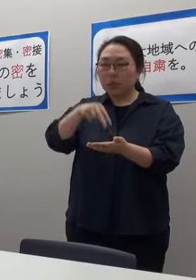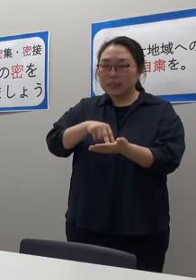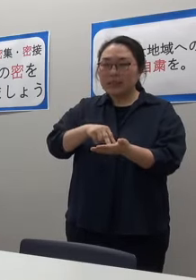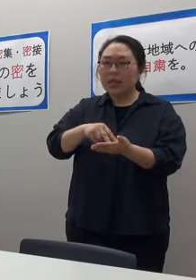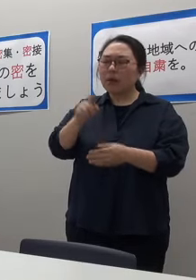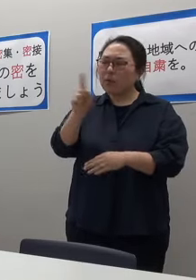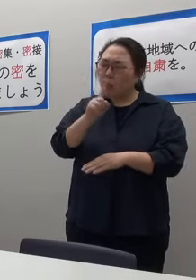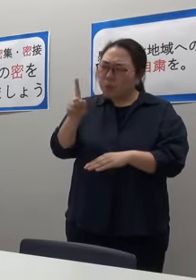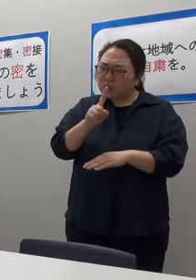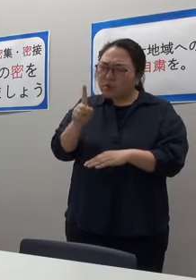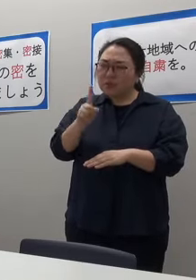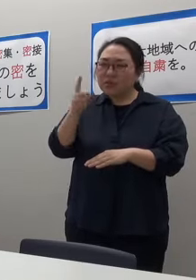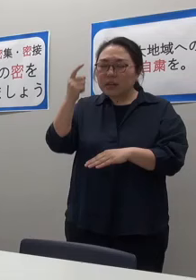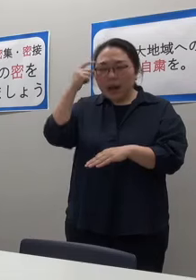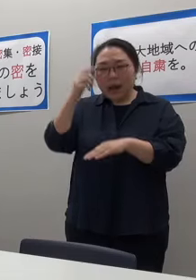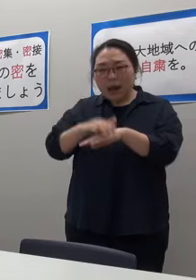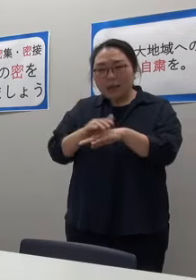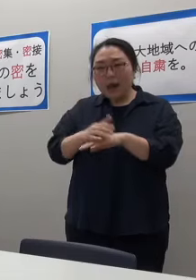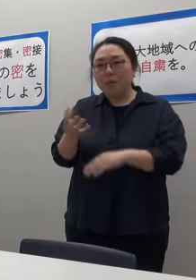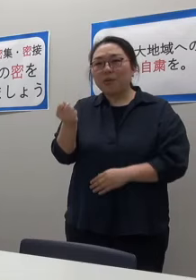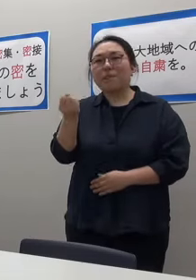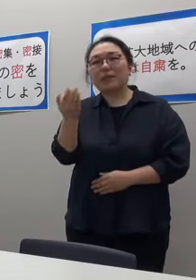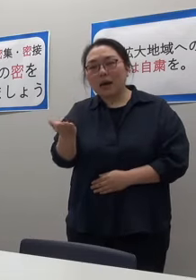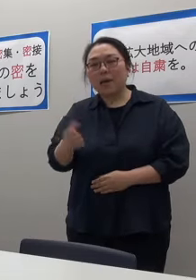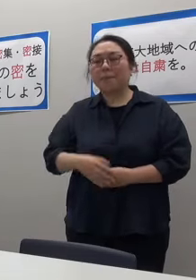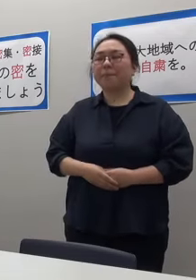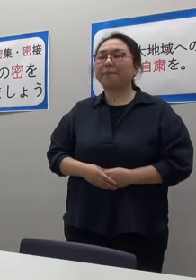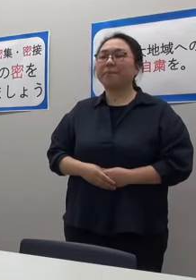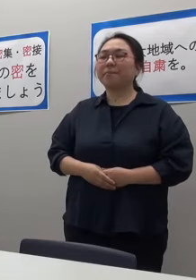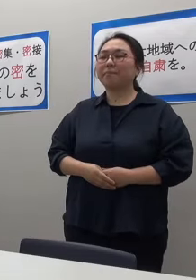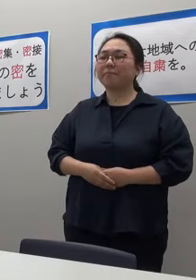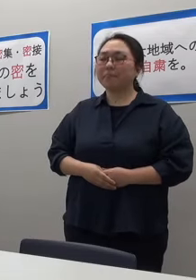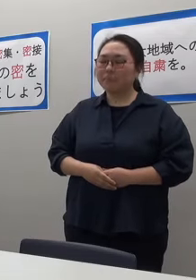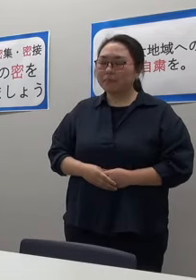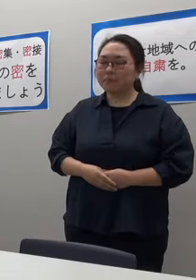方が必要だというふうに今の時点でお考えでしょうか。 あのすでにですね、